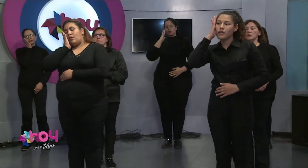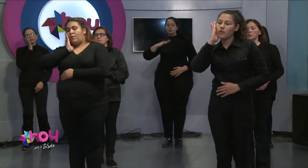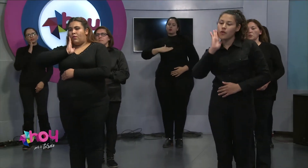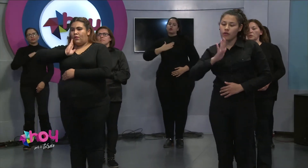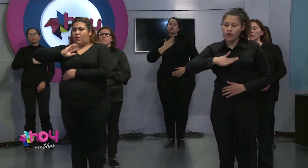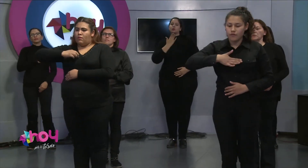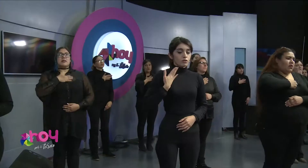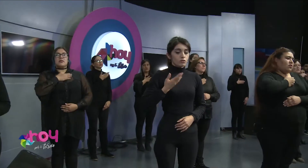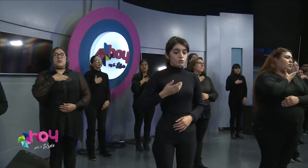ejemplo de virtud y